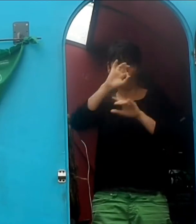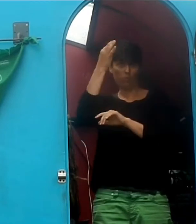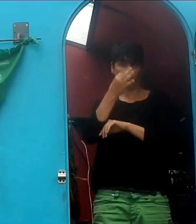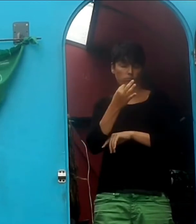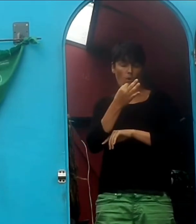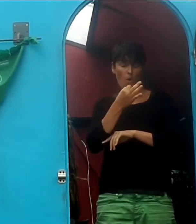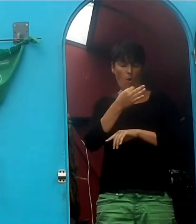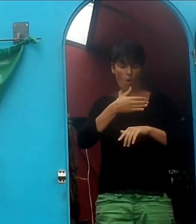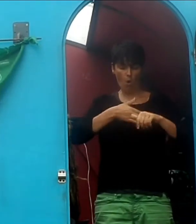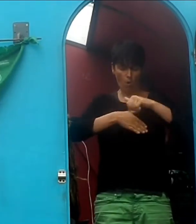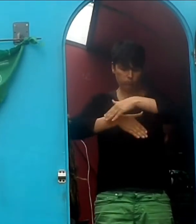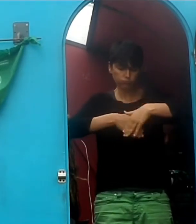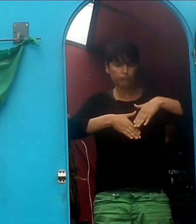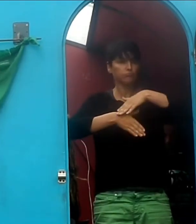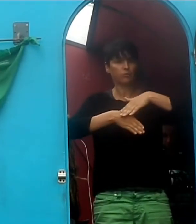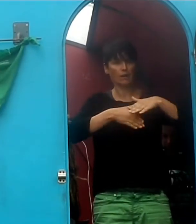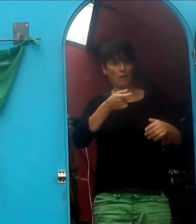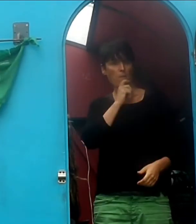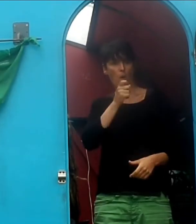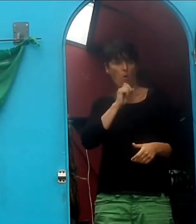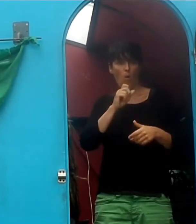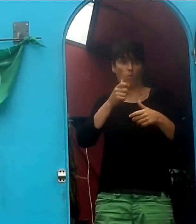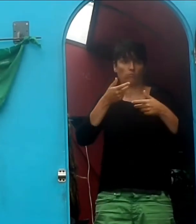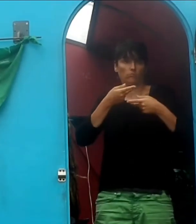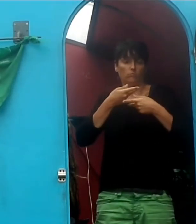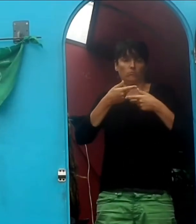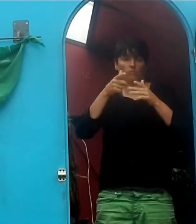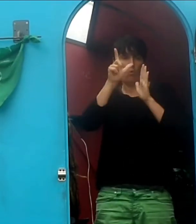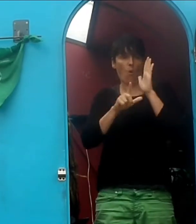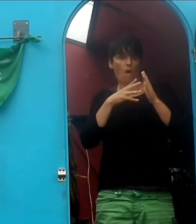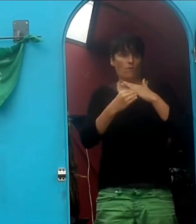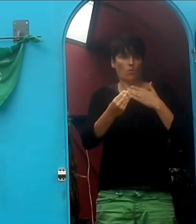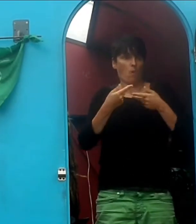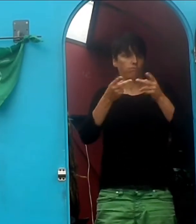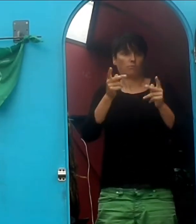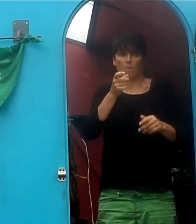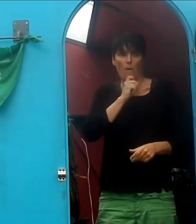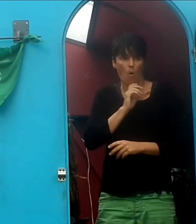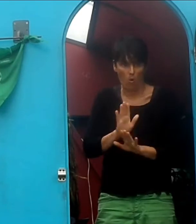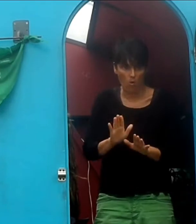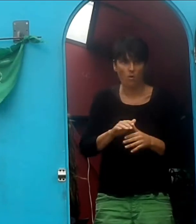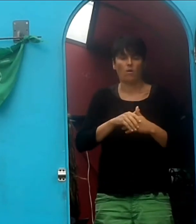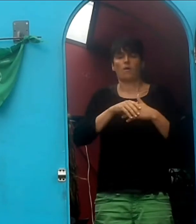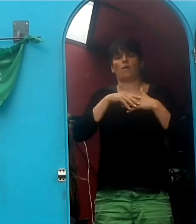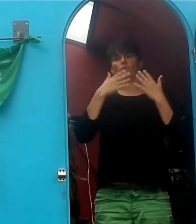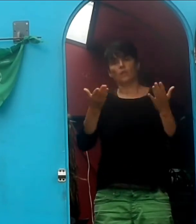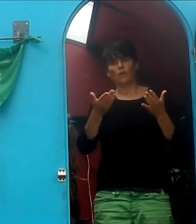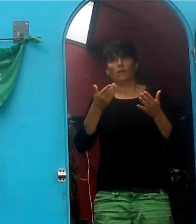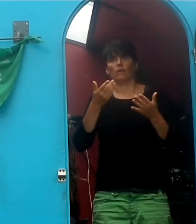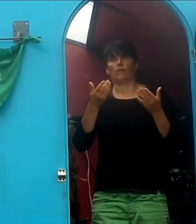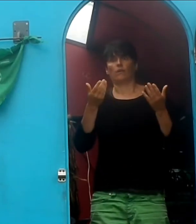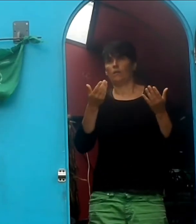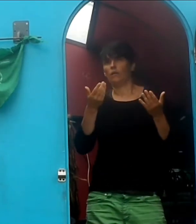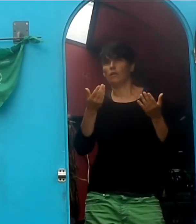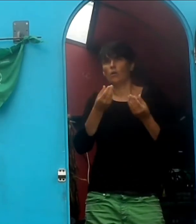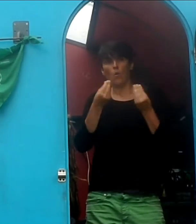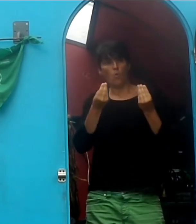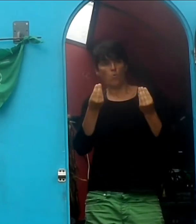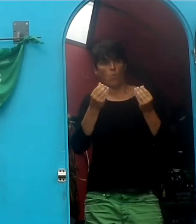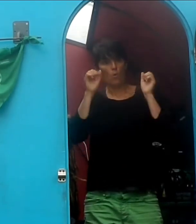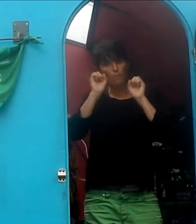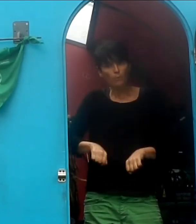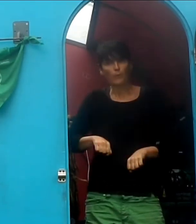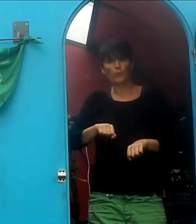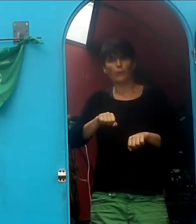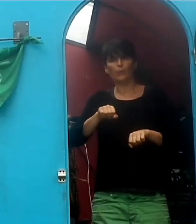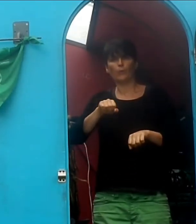En fait, 90% du territoire n'a pas légalisé l'avortement. C'est-à-dire que les territoires où on peut avorter